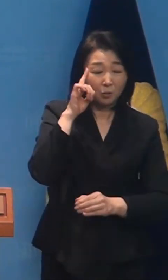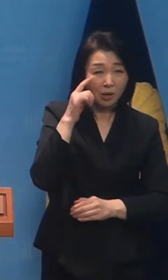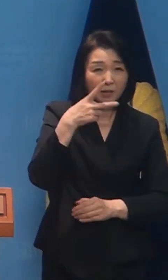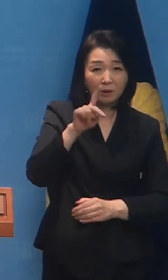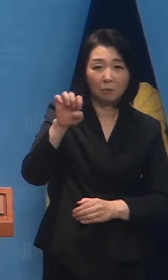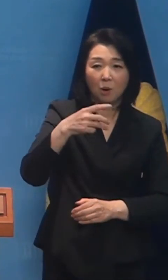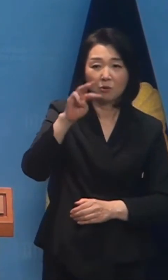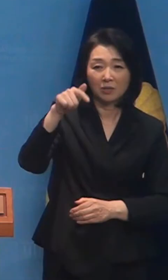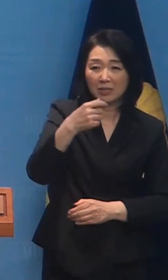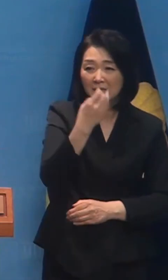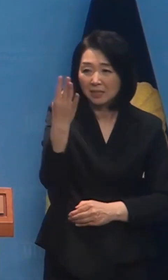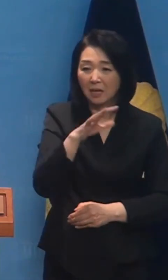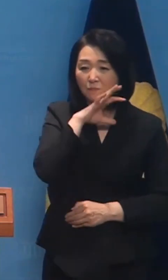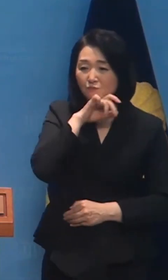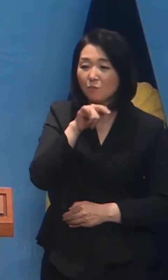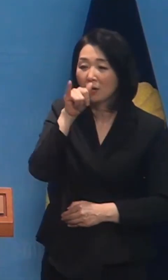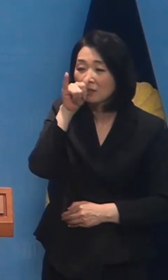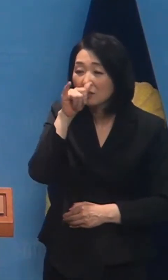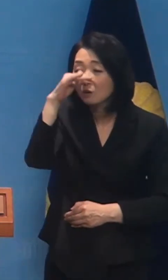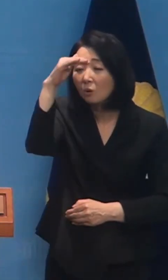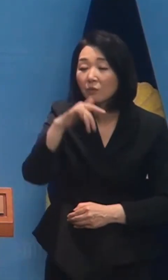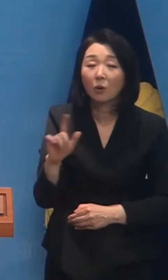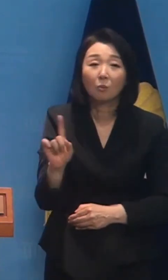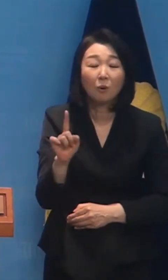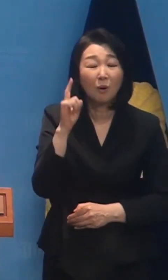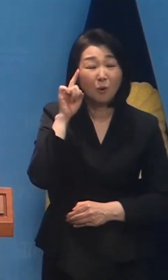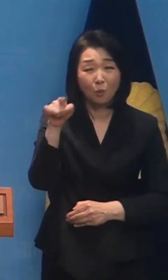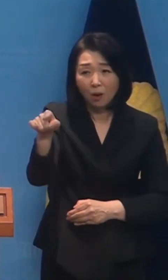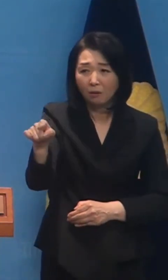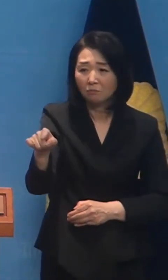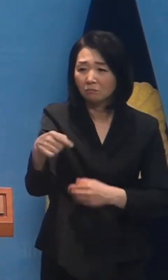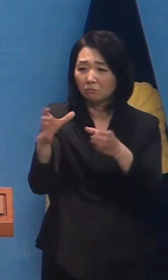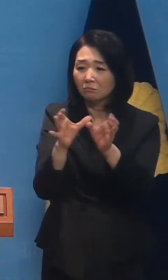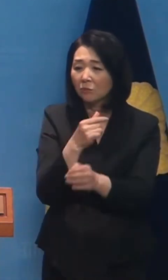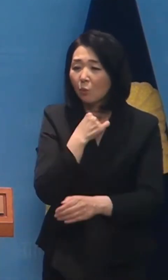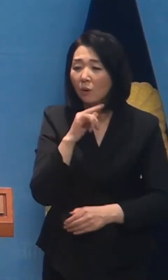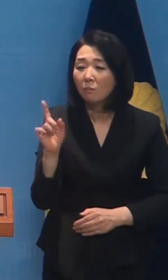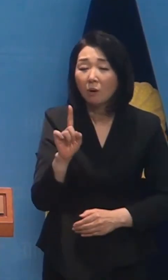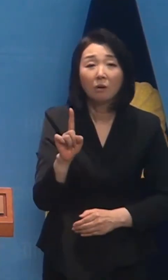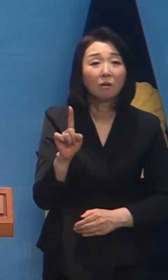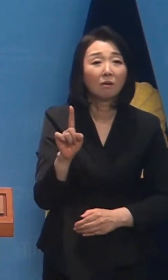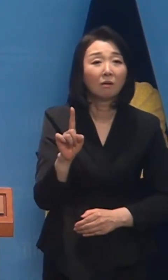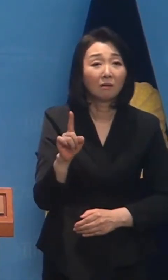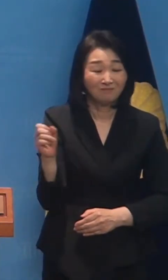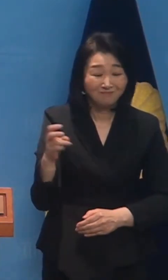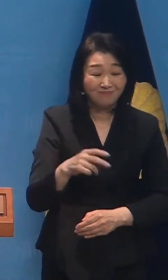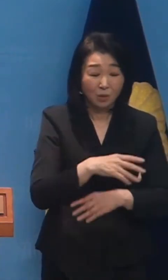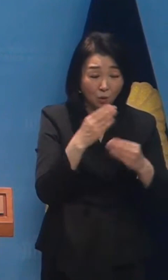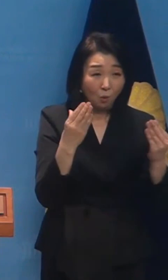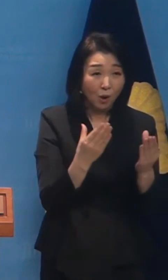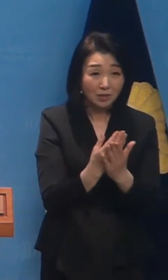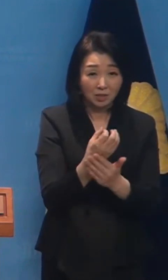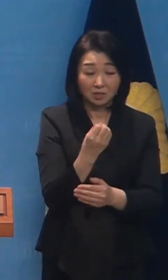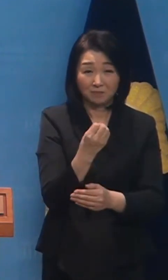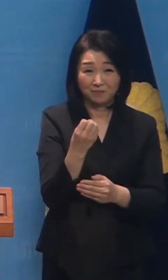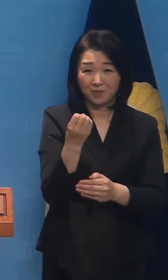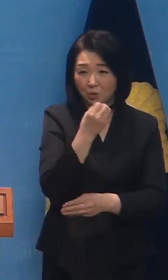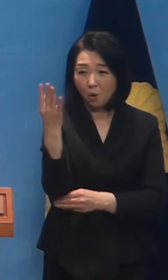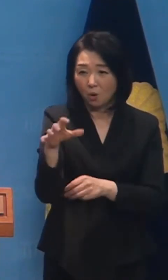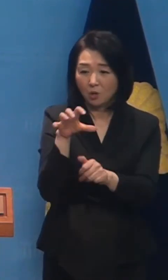기사에 이의를 제기한 내용을 살펴보면 저 세력이 꿈꾸는 것은 그야말로 완전히 언론이